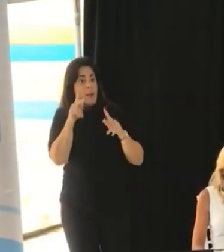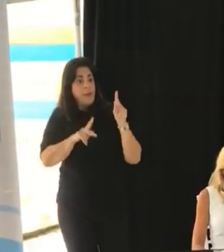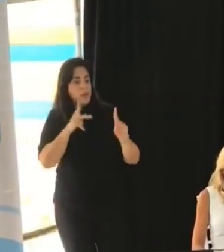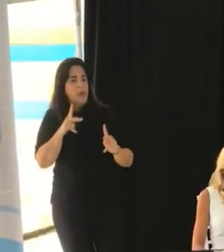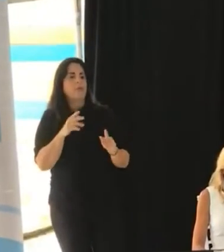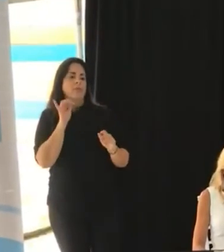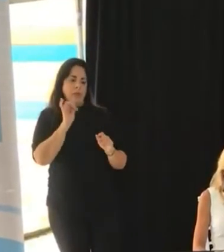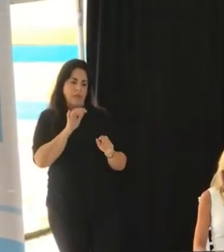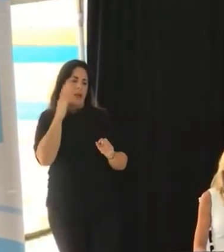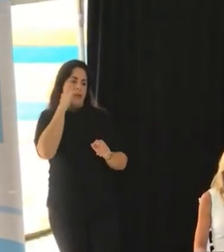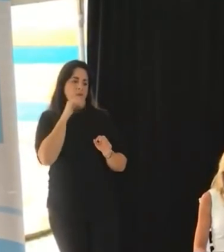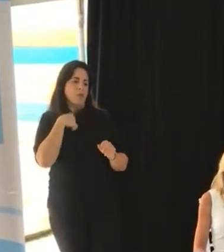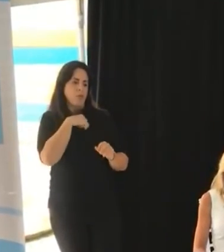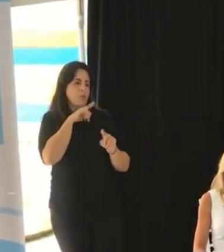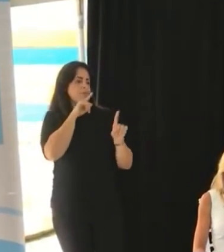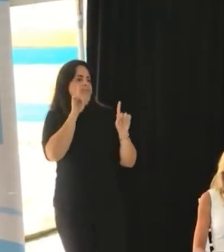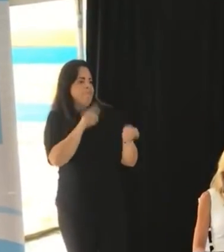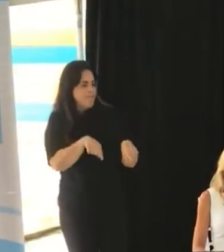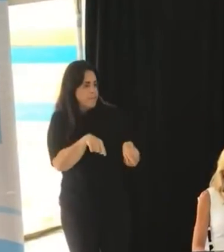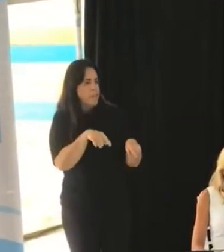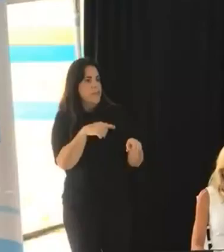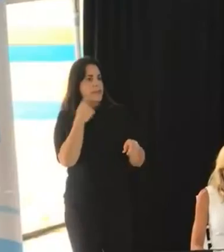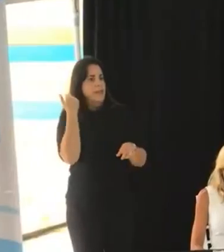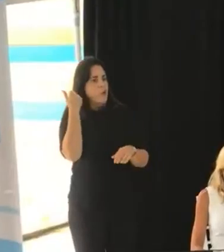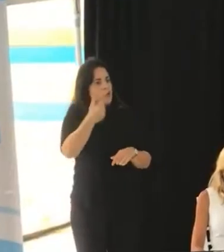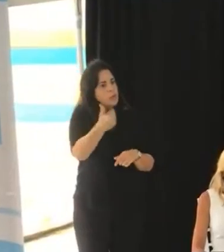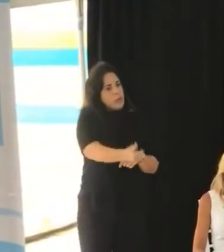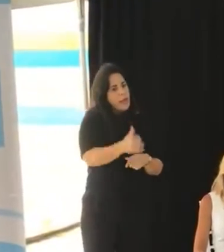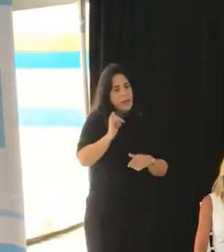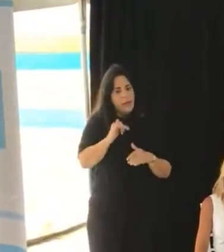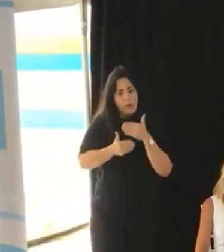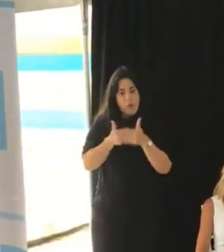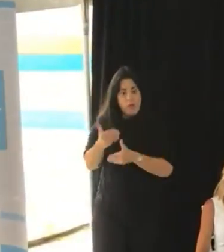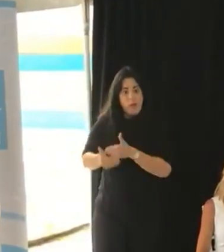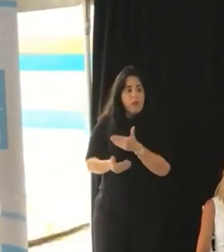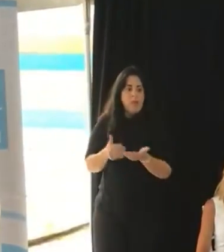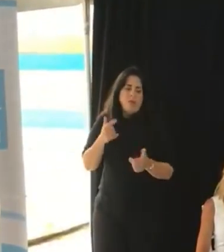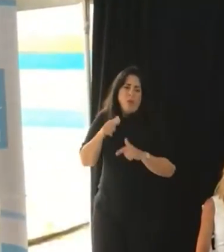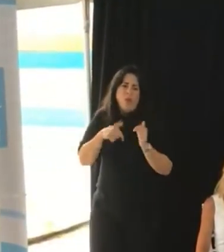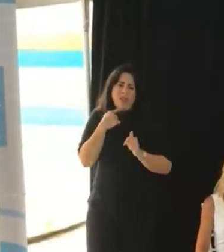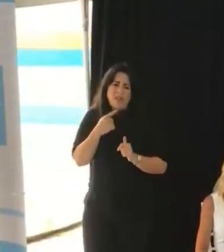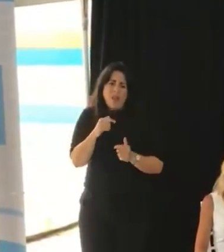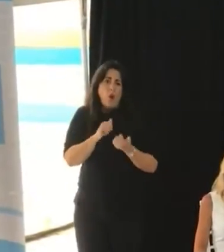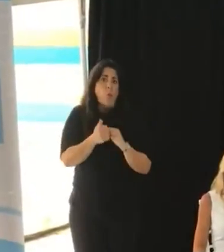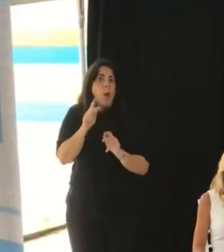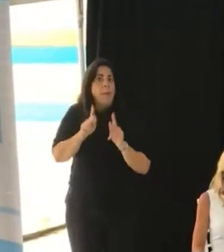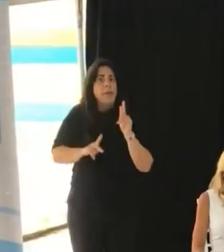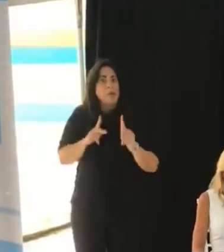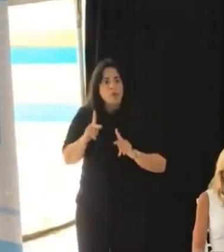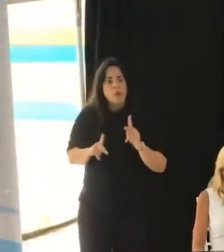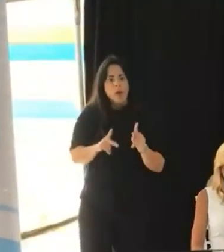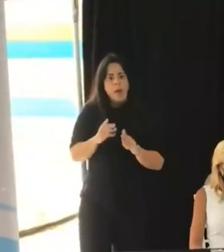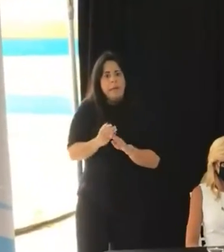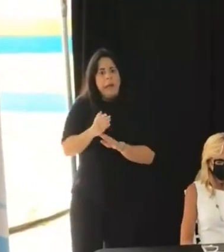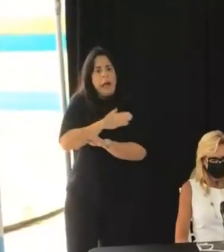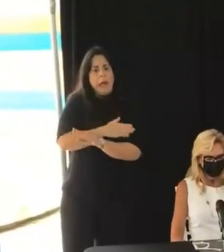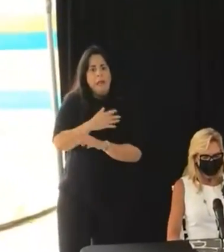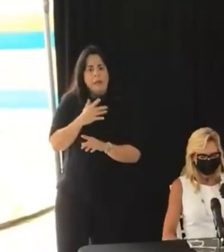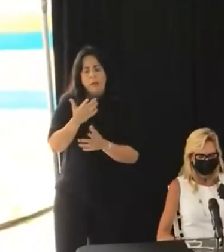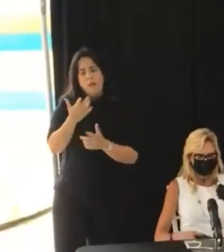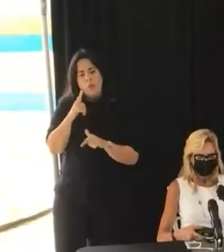emitimos la orden. Nosotros estamos en todo momento en este proceso. No te puedo decir quizás de las personas que antes de la orden ejecutiva pues lo hicieron,